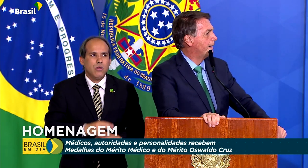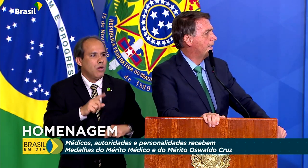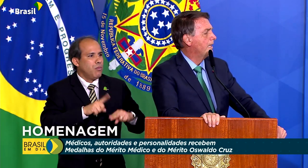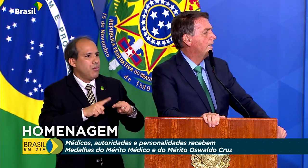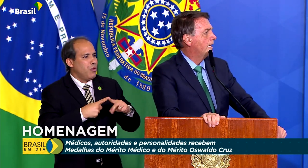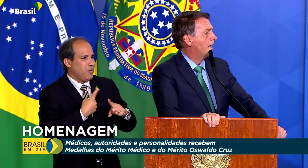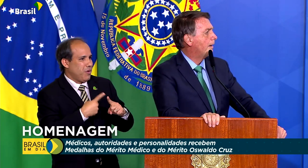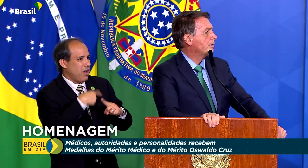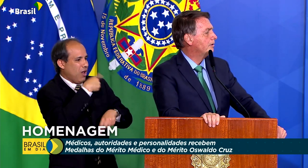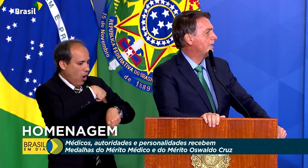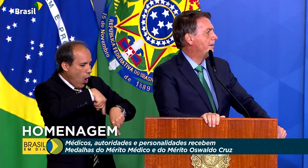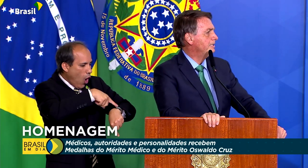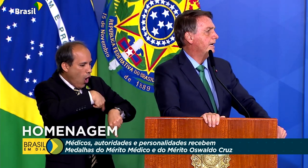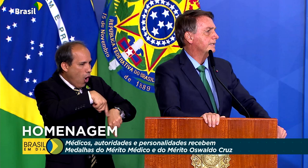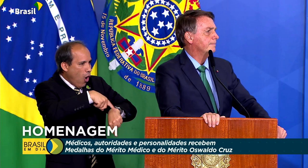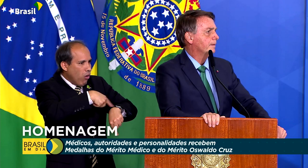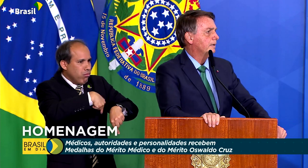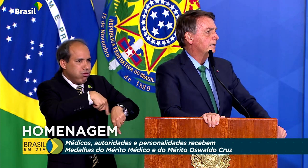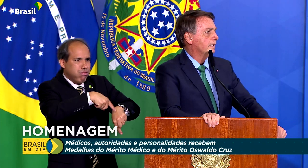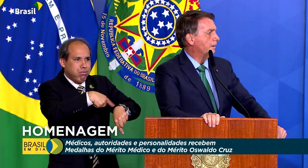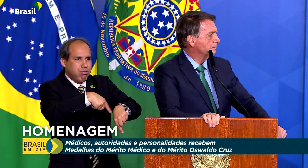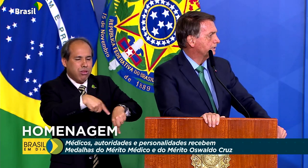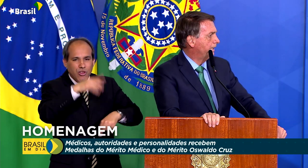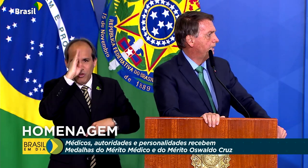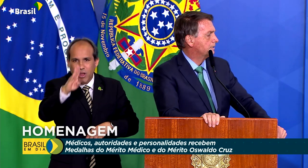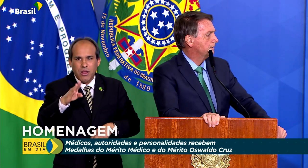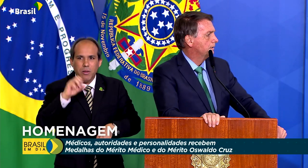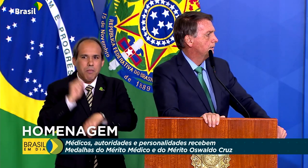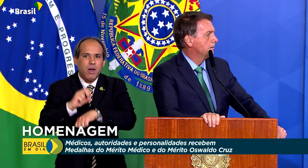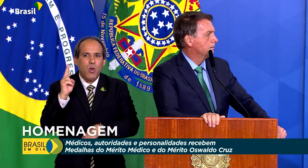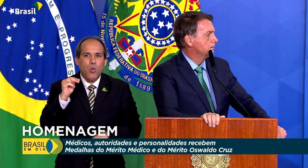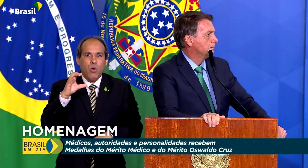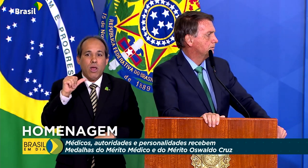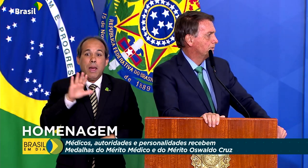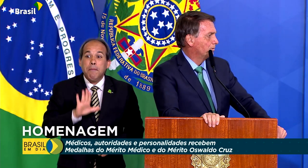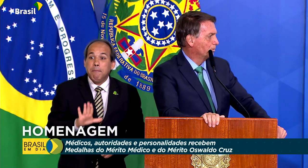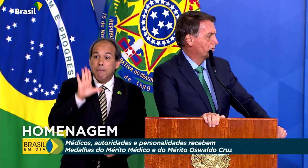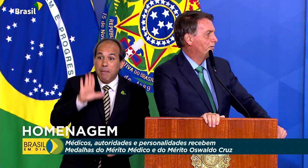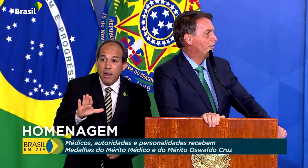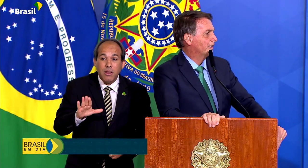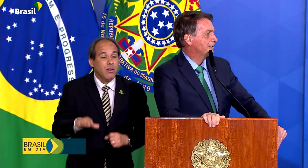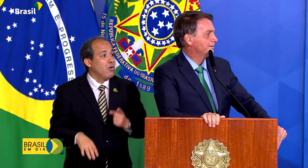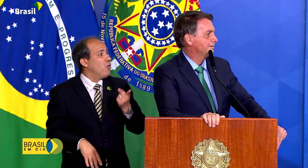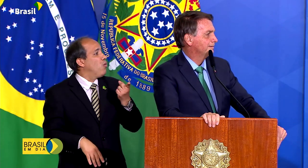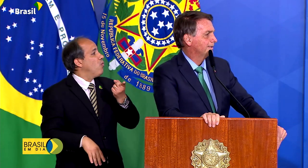vocês não tem hora para absolutamente nada mas vocês buscam fotos